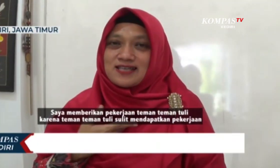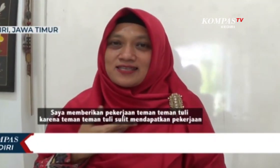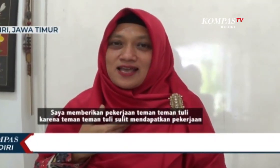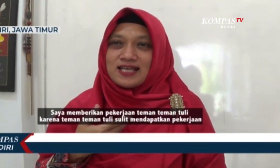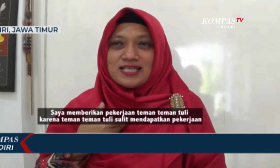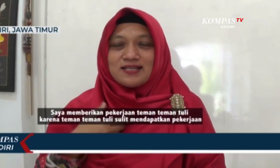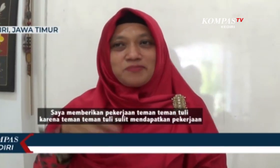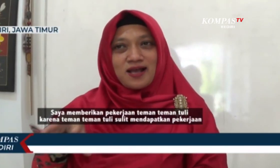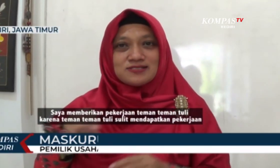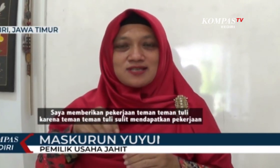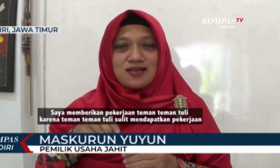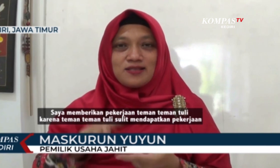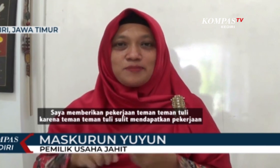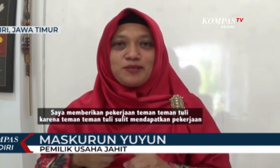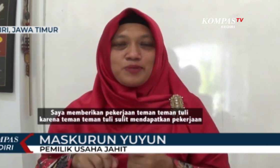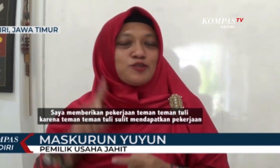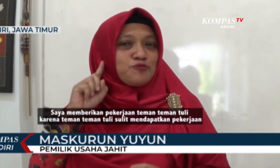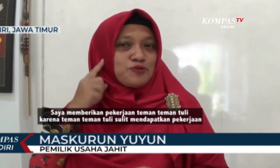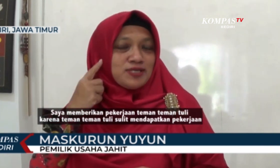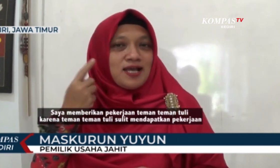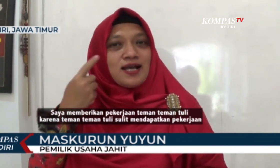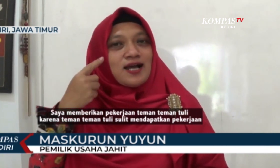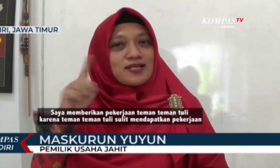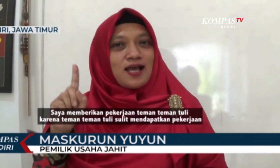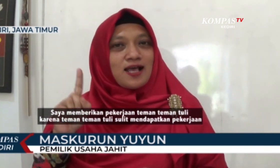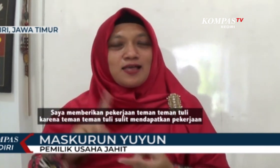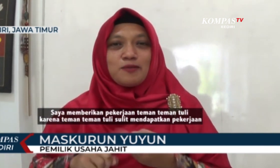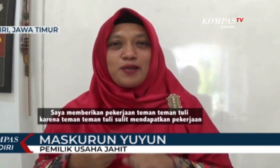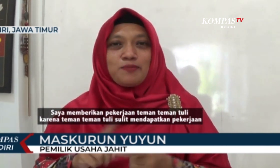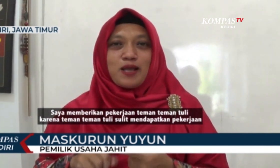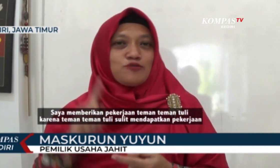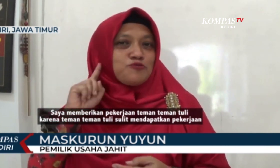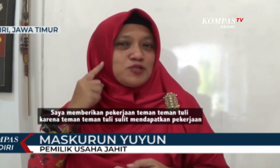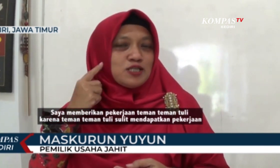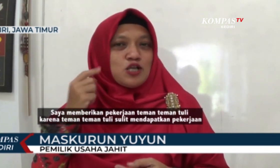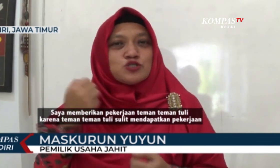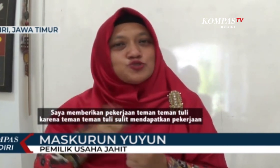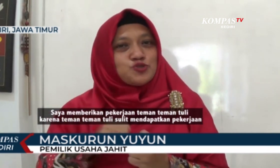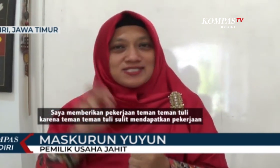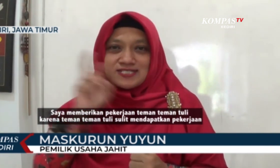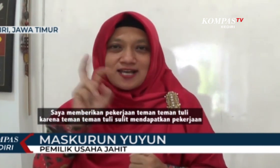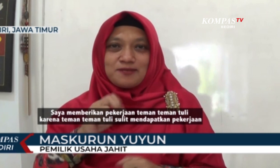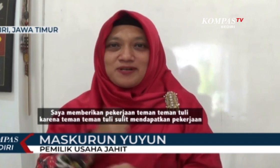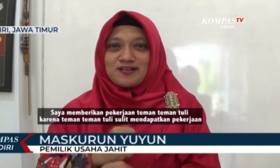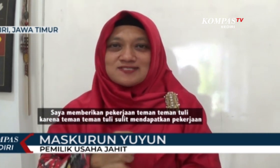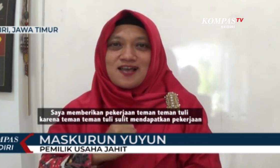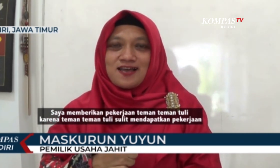Hai dadah bikin bekerja debit pencuri karena kepada tebar duit suruh Jar bekerja